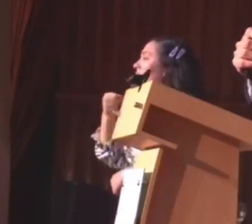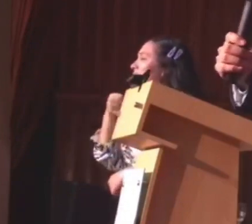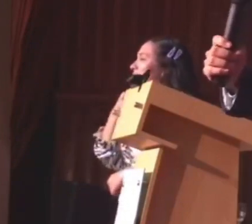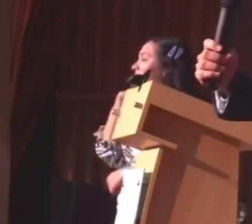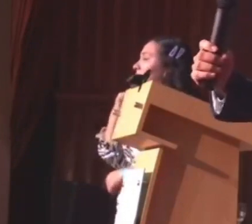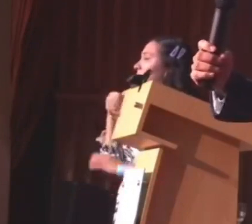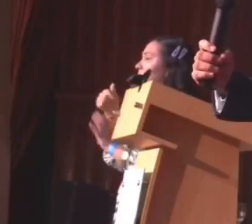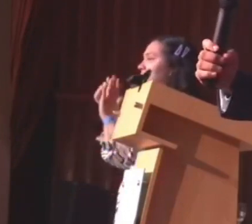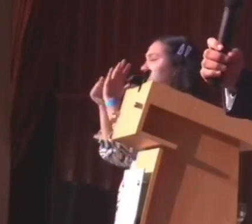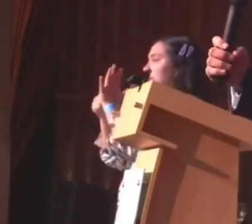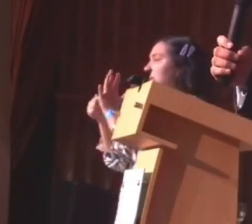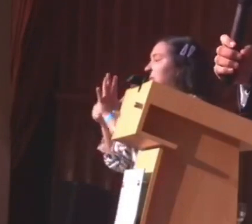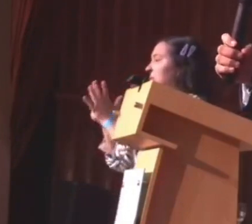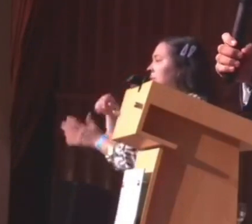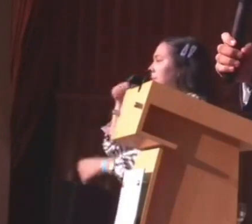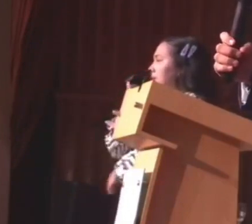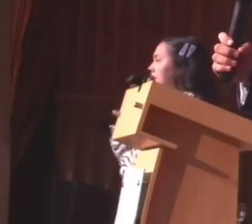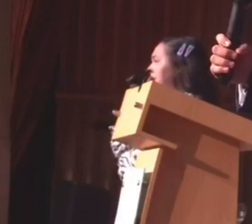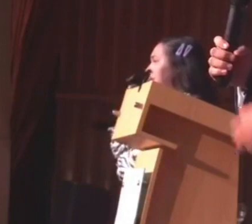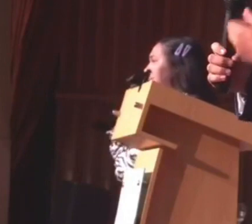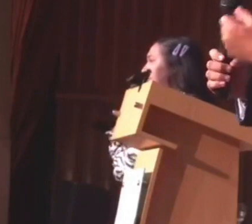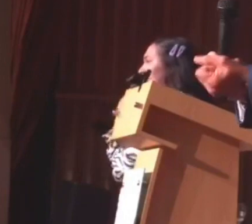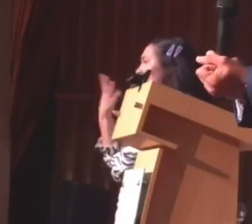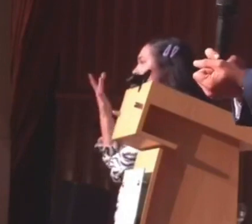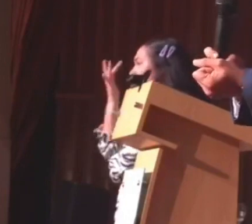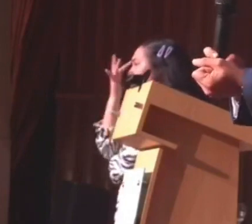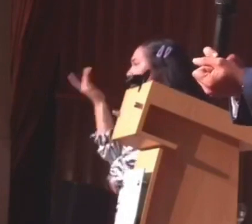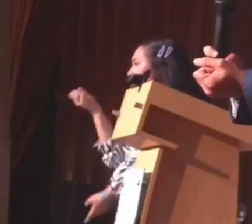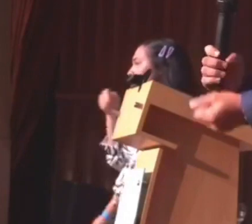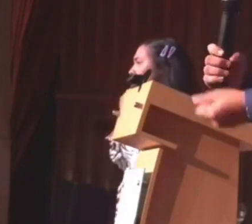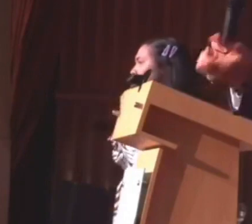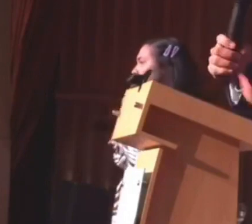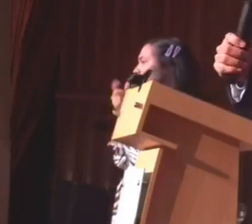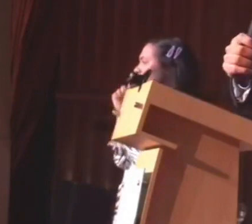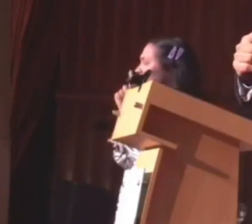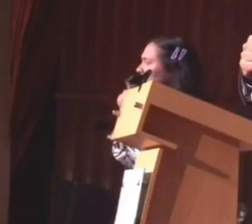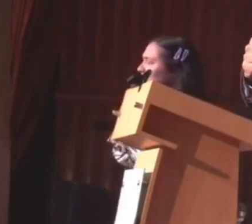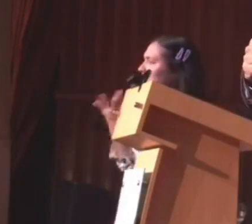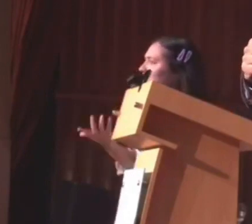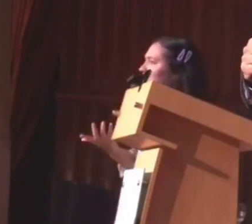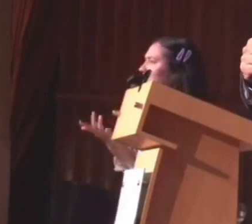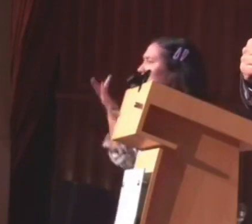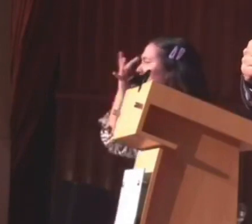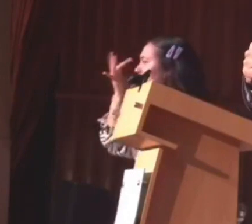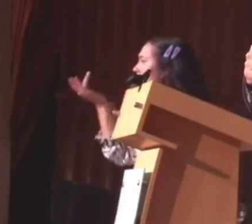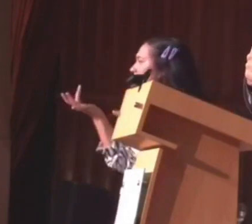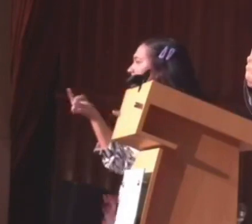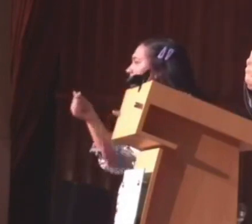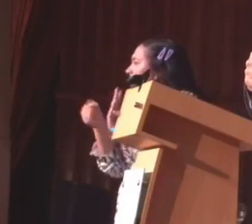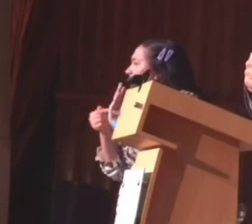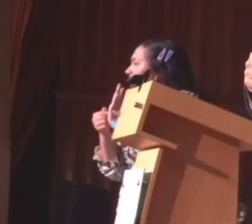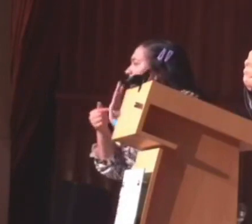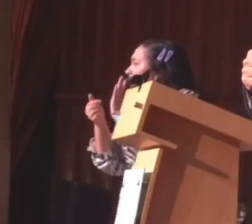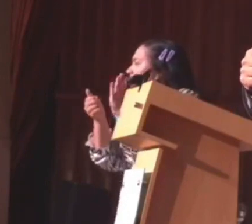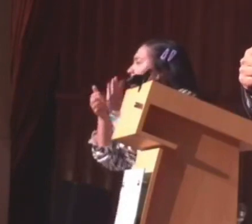era mi competencia, y me dio tristeza, porque ¿cómo nos va a ministrar a alguien que está en pecado?